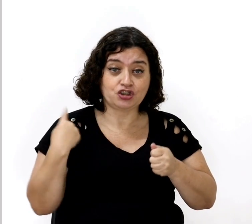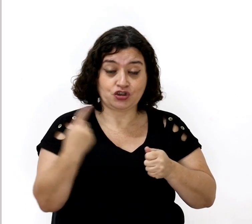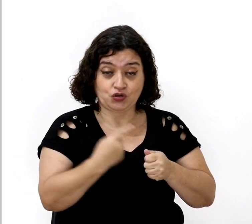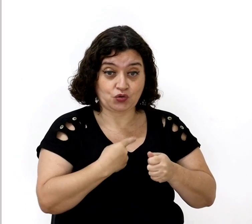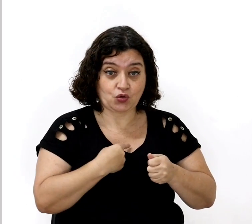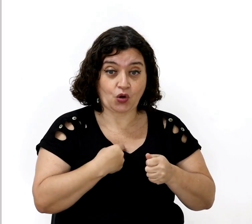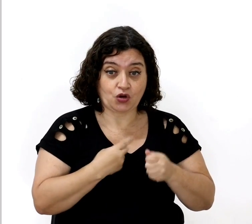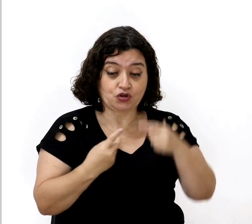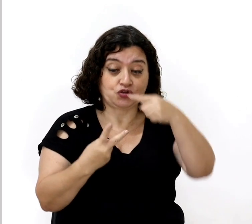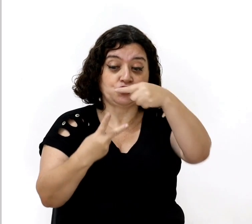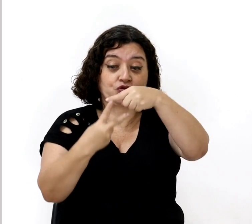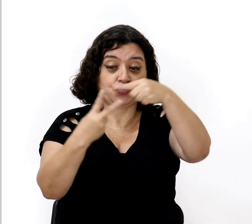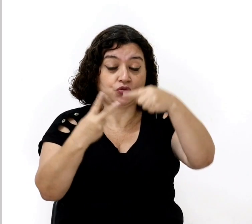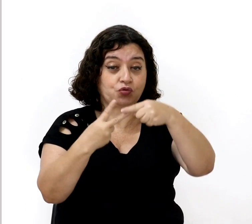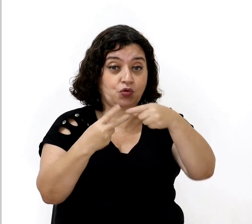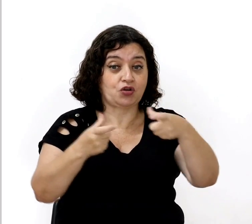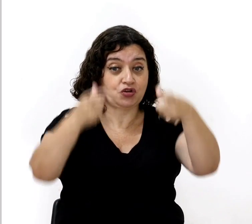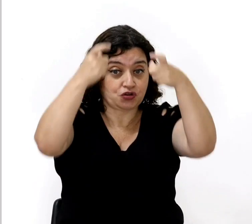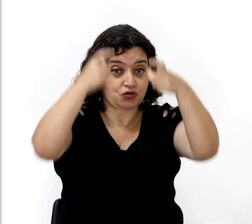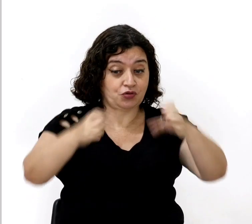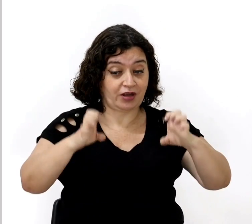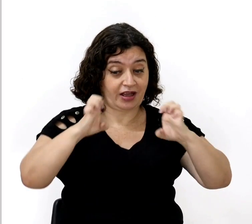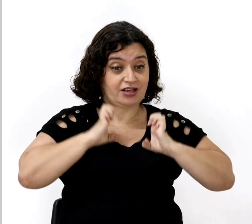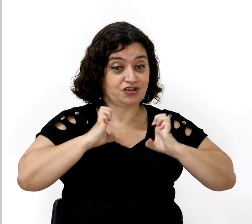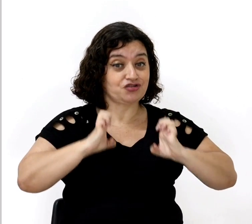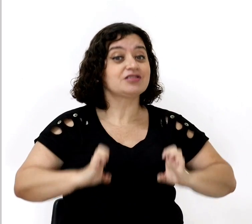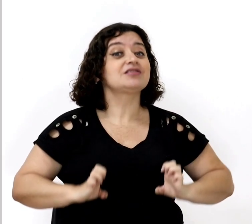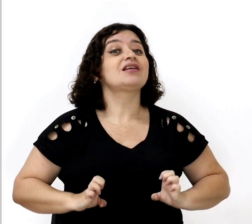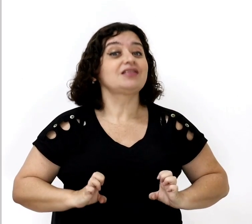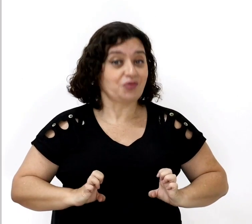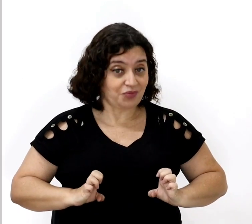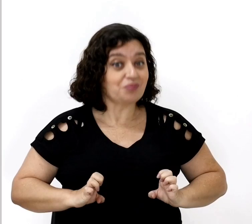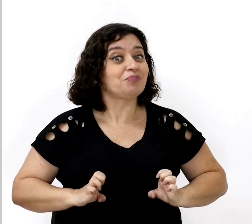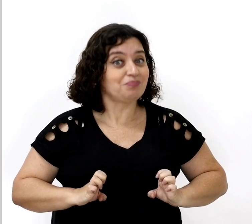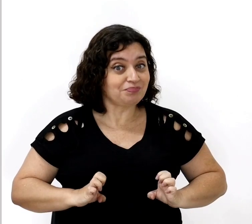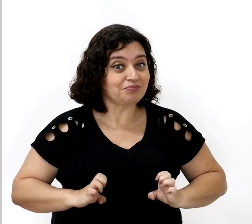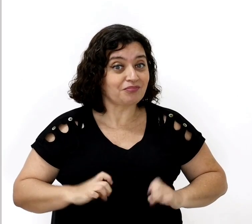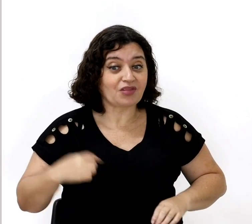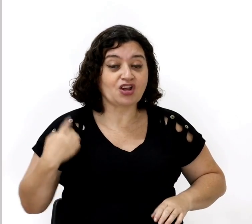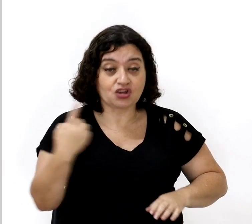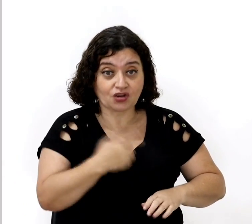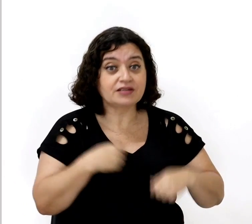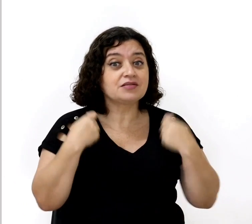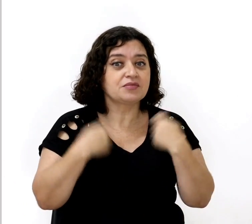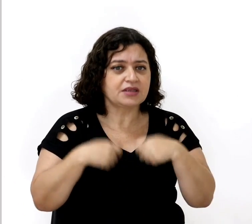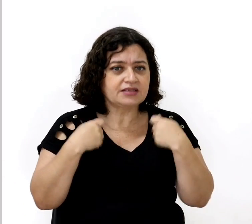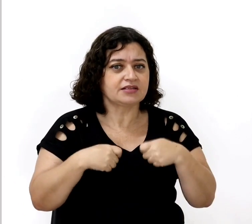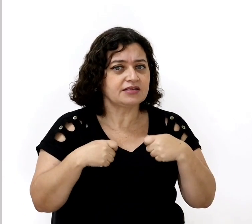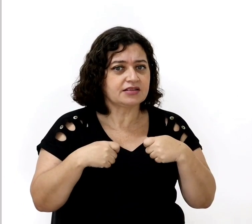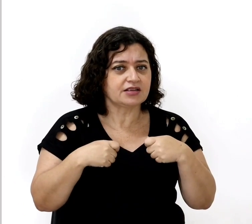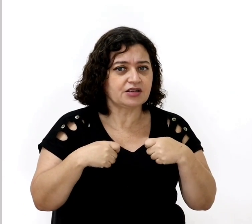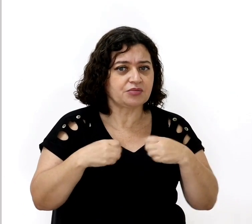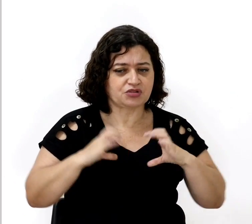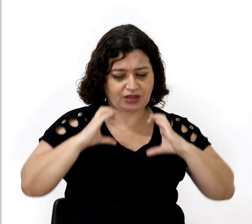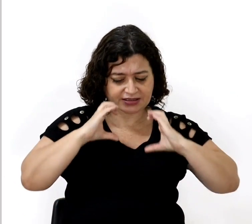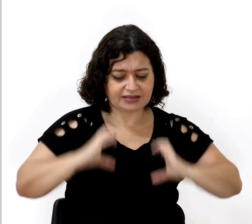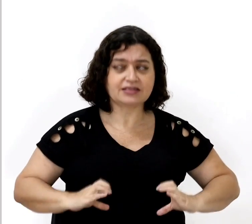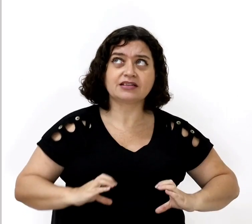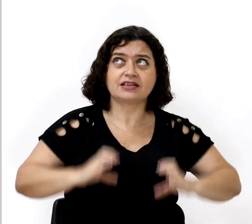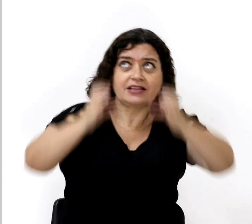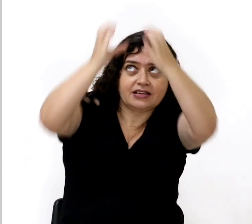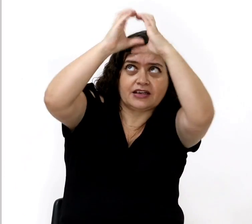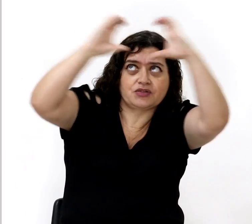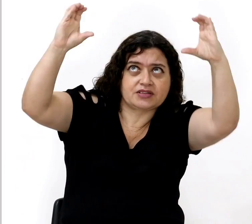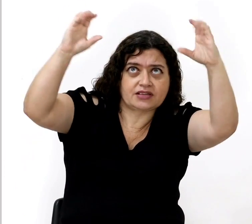cidadania. Embora a gente tenha um serviço espiritual, nós tenhamos uma cidadania no céu, ainda